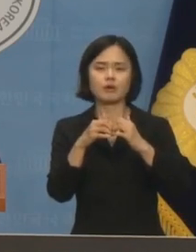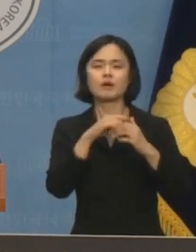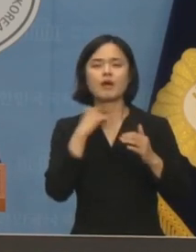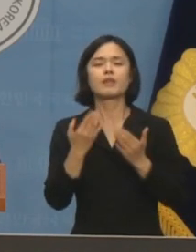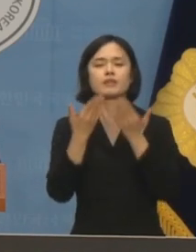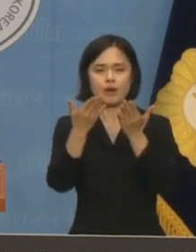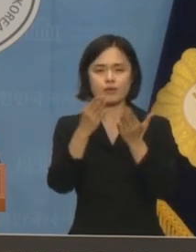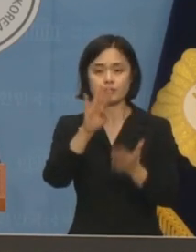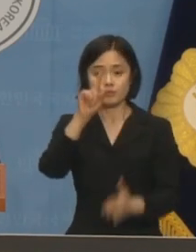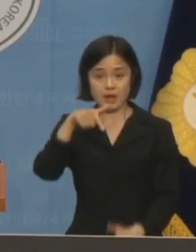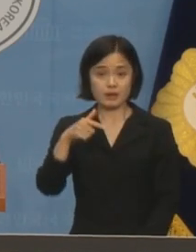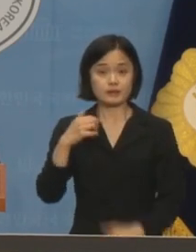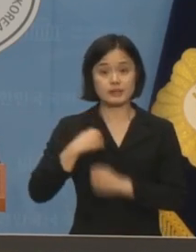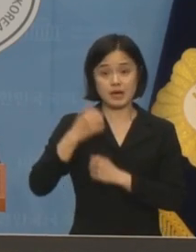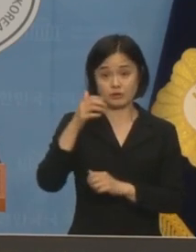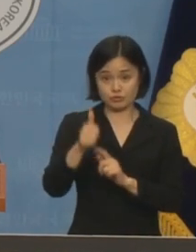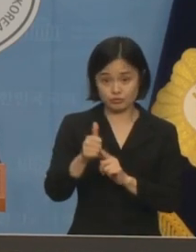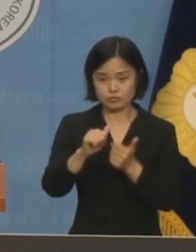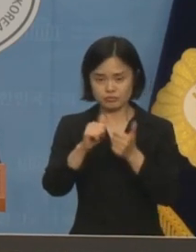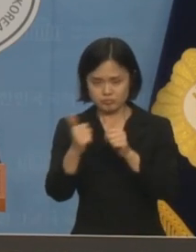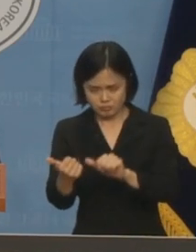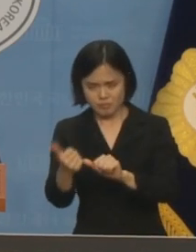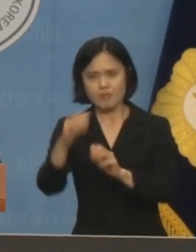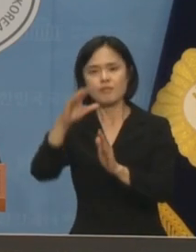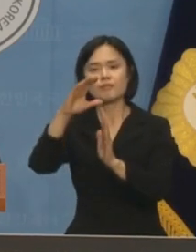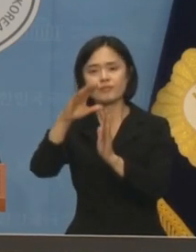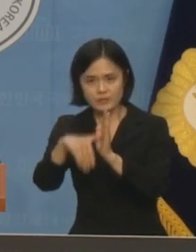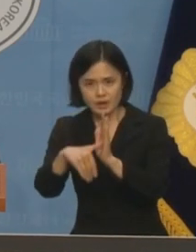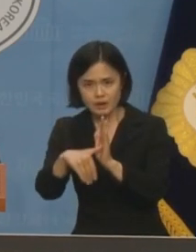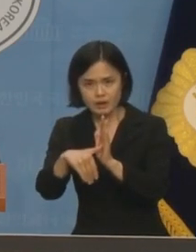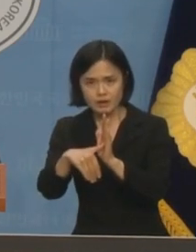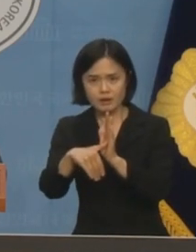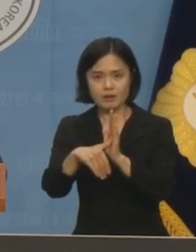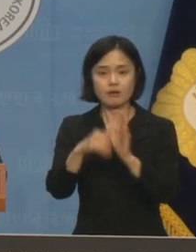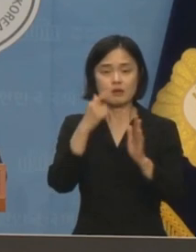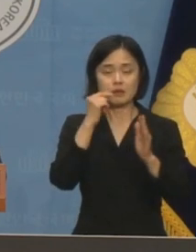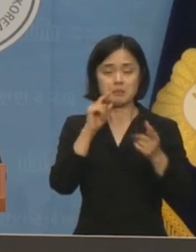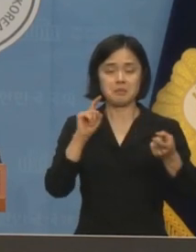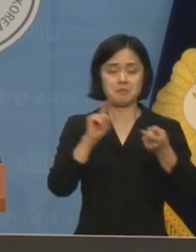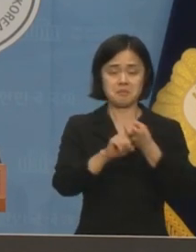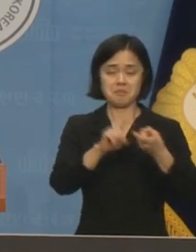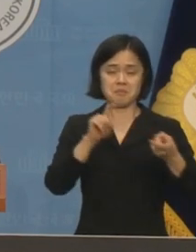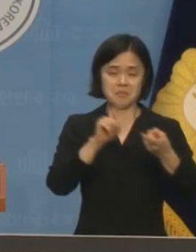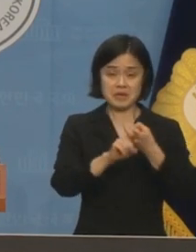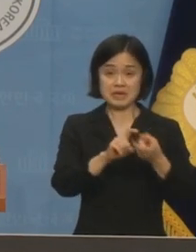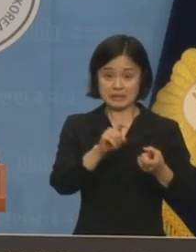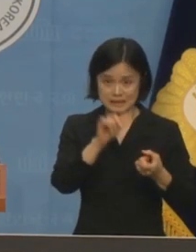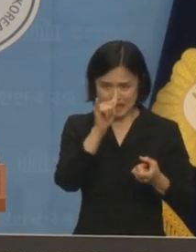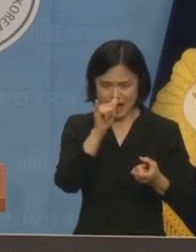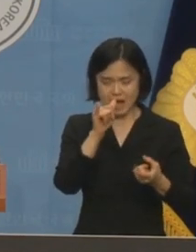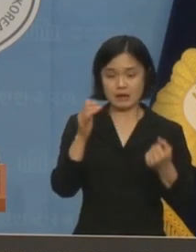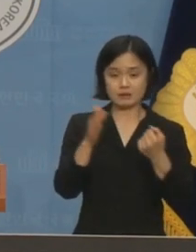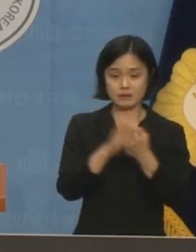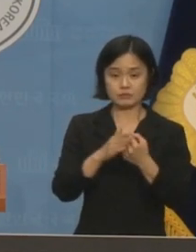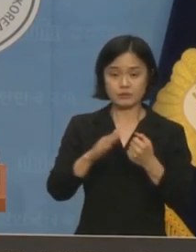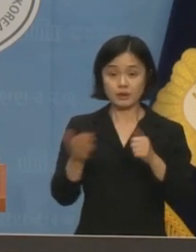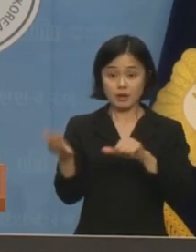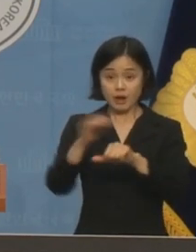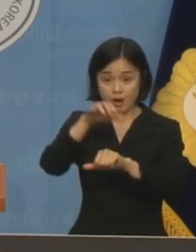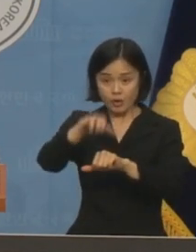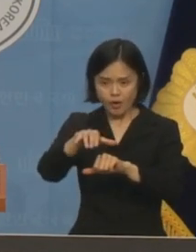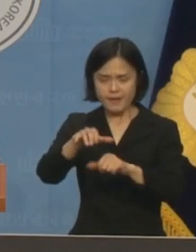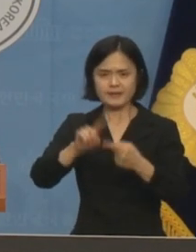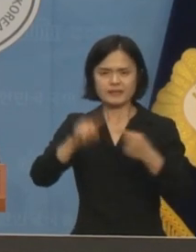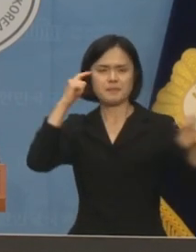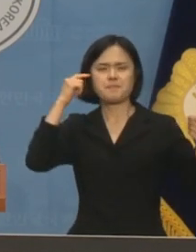때 일부의 사람들이 친일몰이를 하며 적극적으로 국립현충원 안장을 반대했습니다.